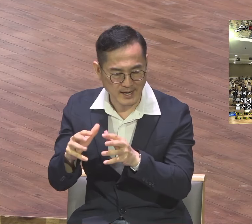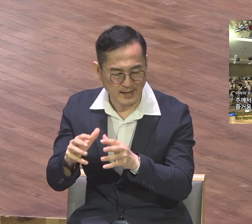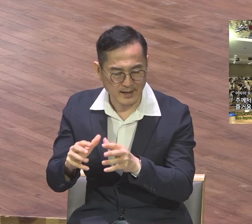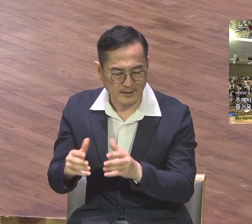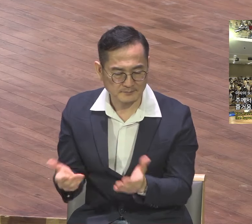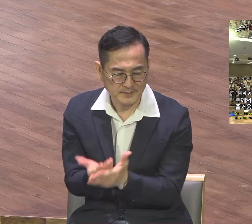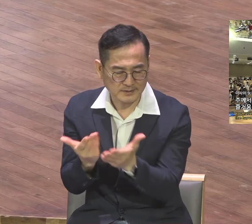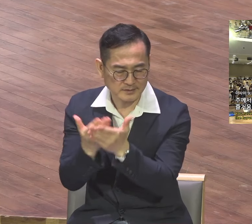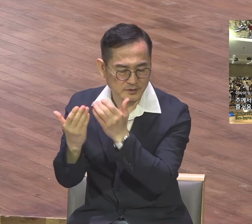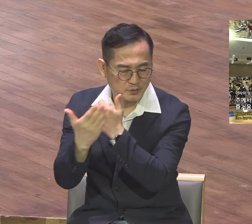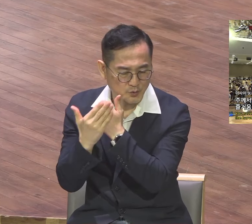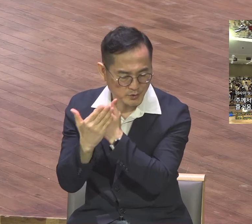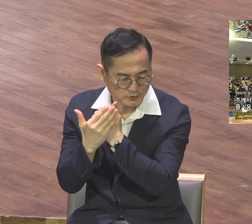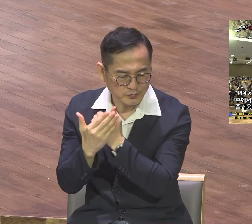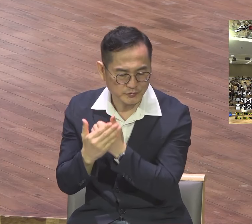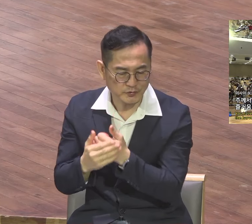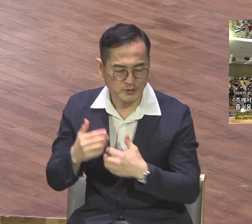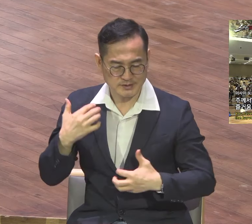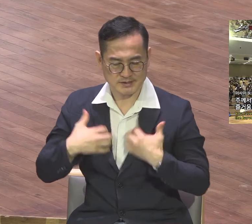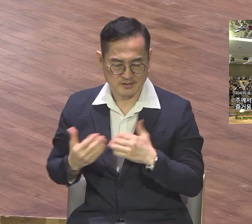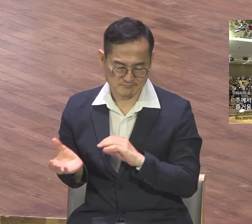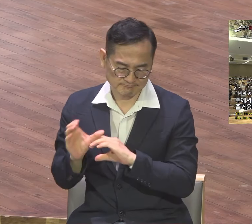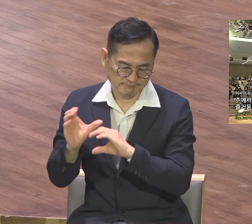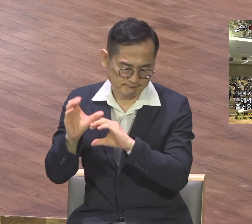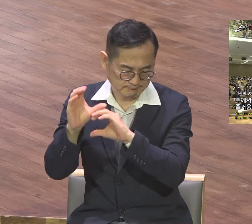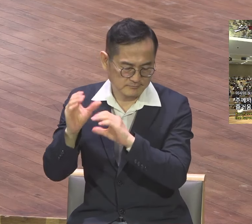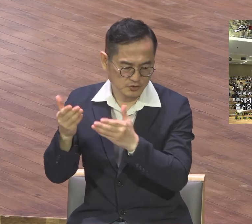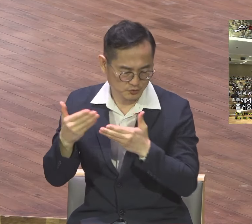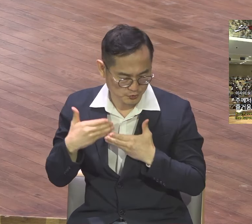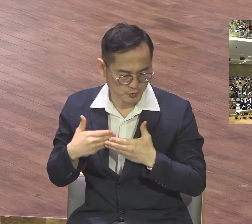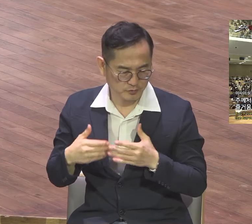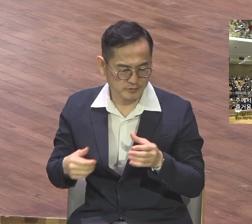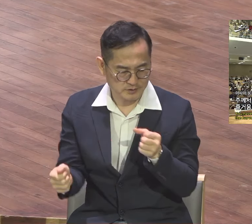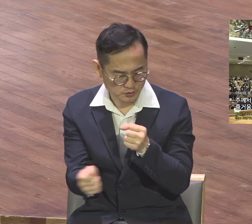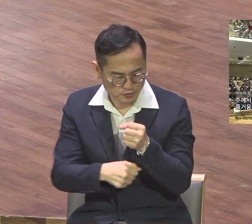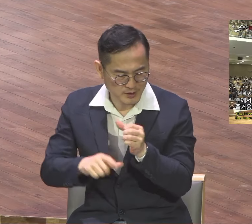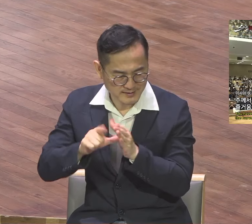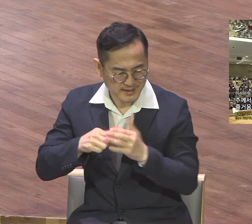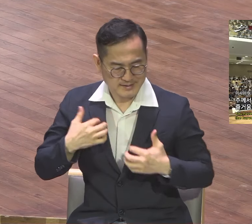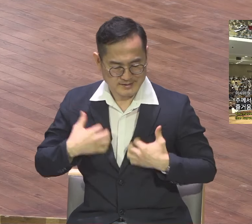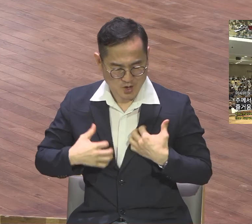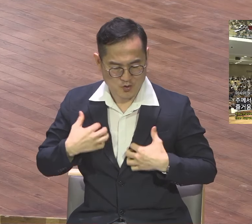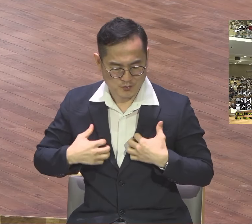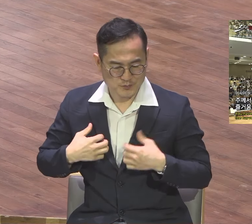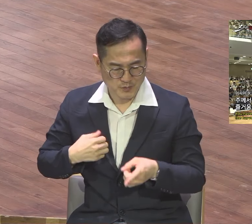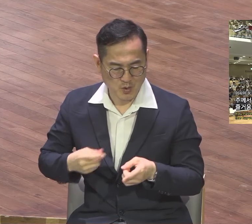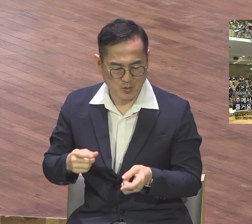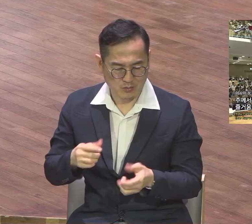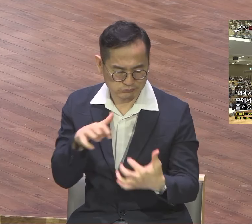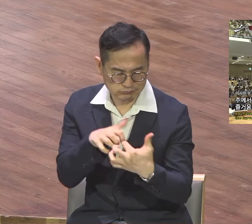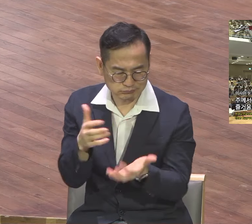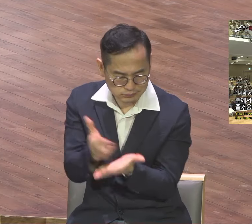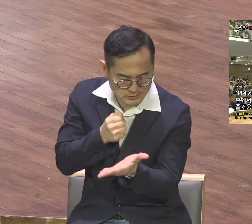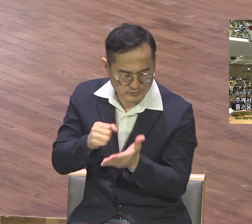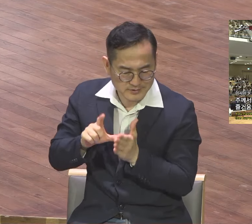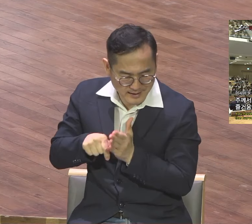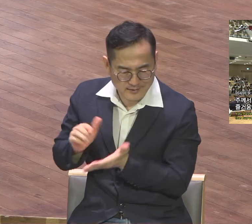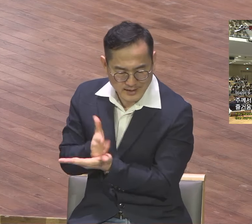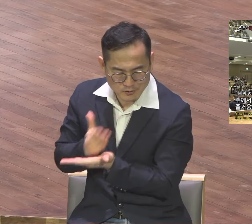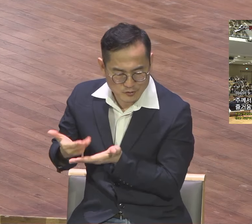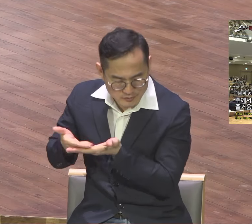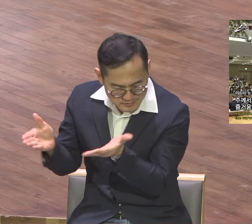나라를 장성하게 하시며 그 즐거움을 더하게 하셨으므로 추수하는 즐거움과 탈취물을 나눌